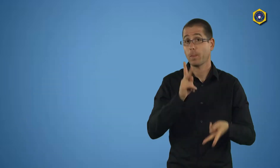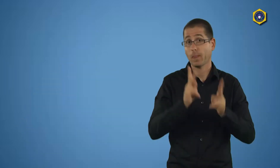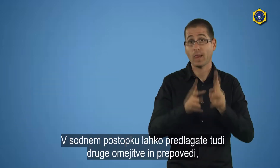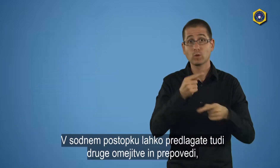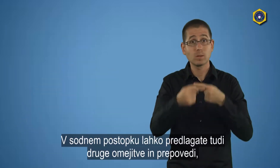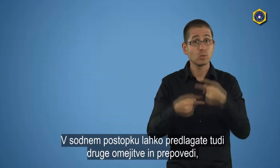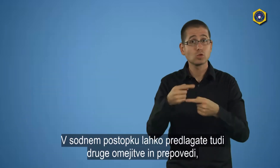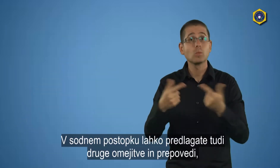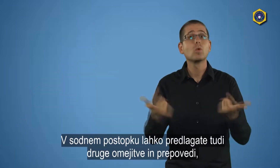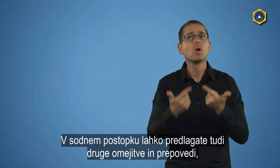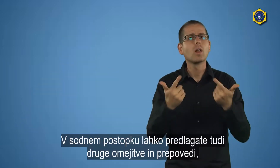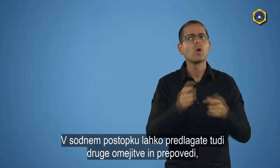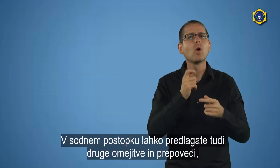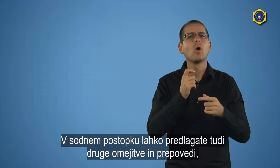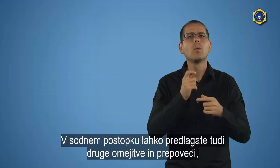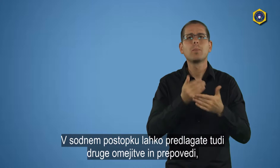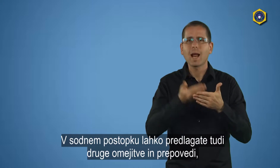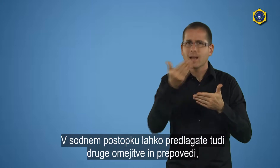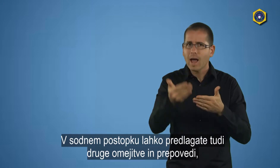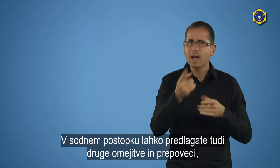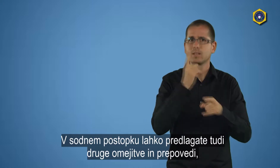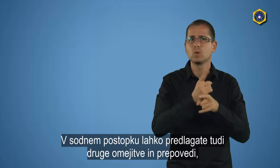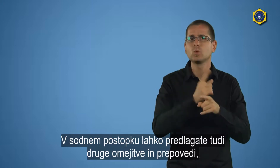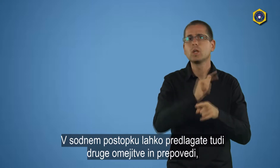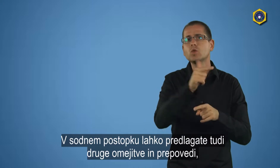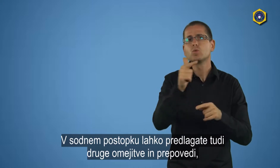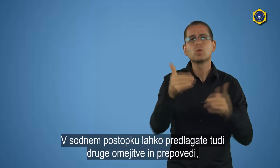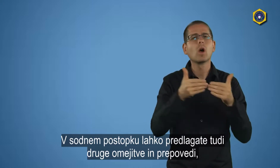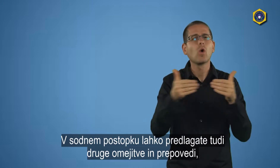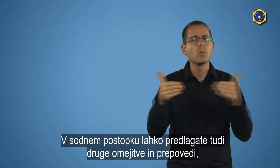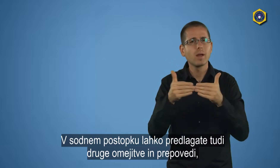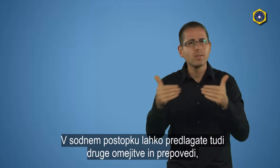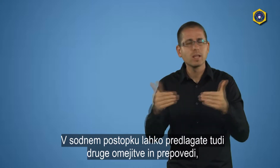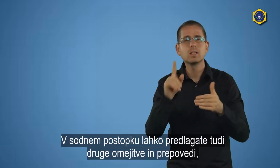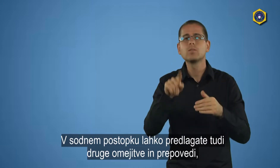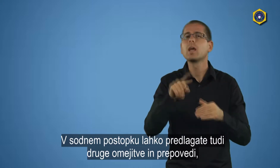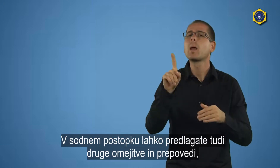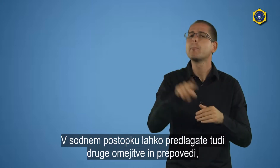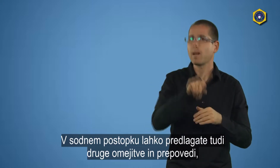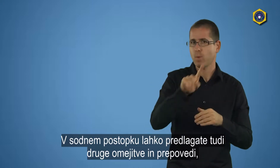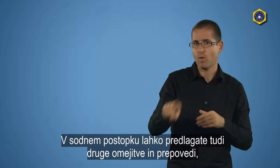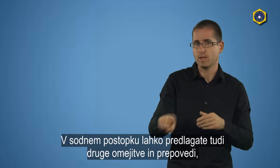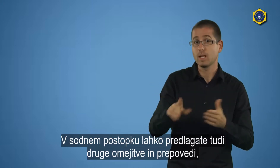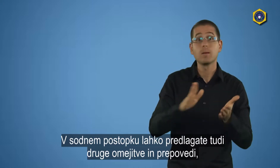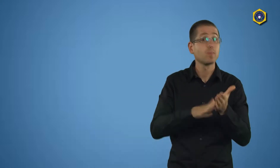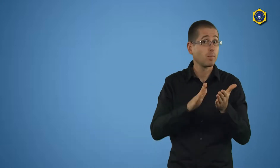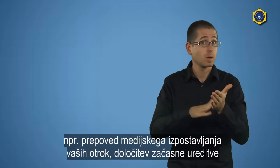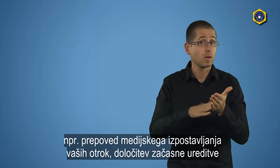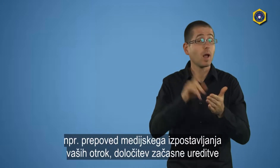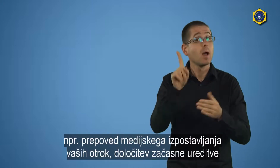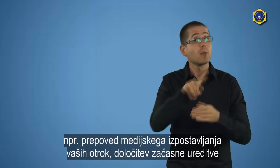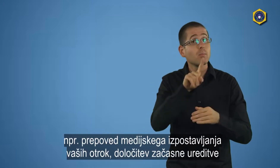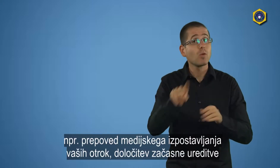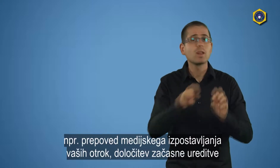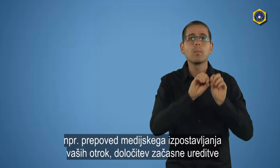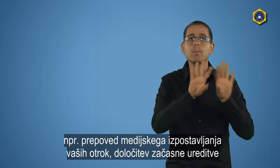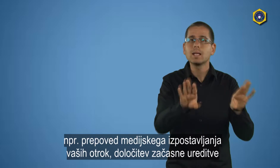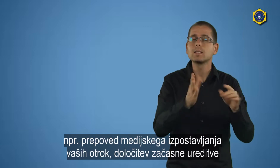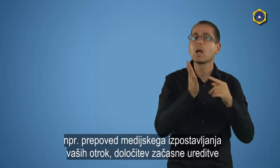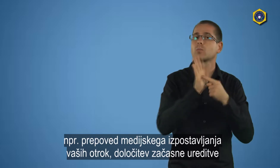V sodnem postopku lahko predlagate tudi druge omejitve in prepovedi, na primer prepoved medijskega izpostavljanja